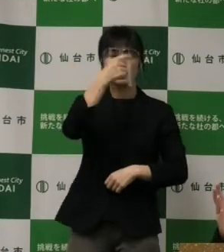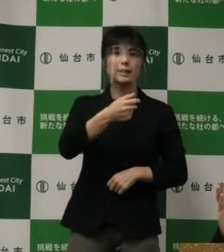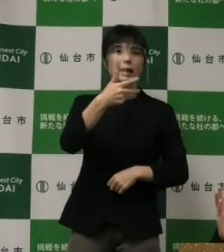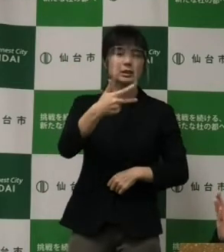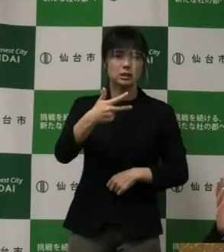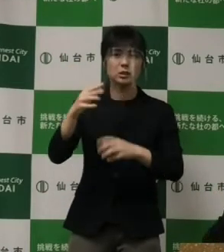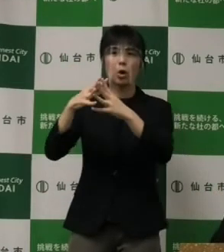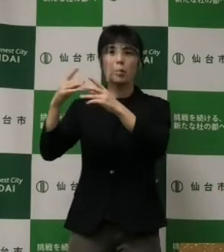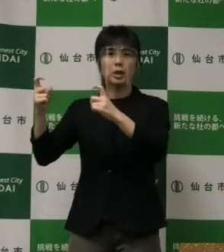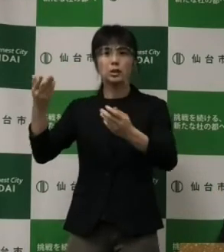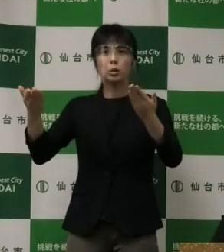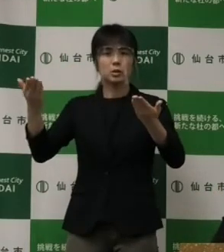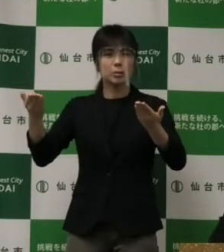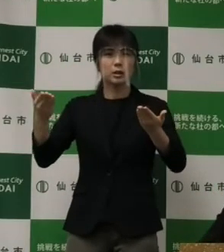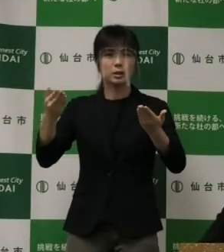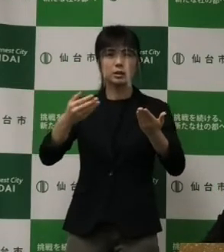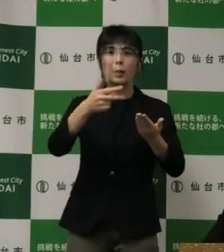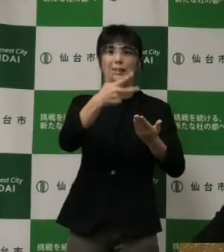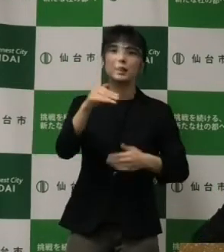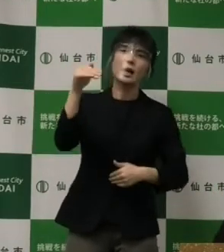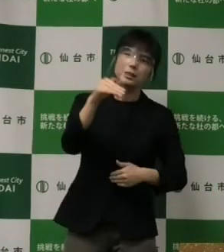、それよりもさらに